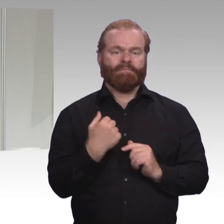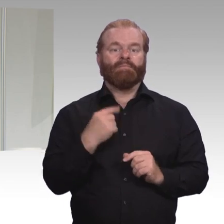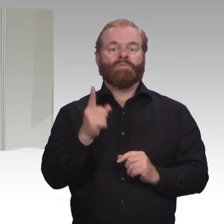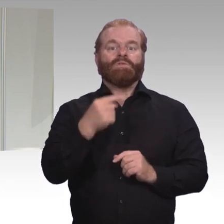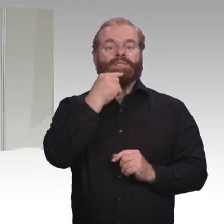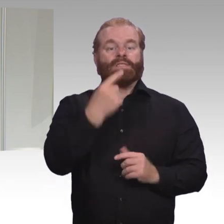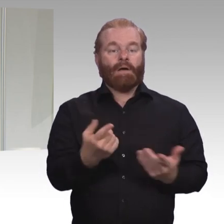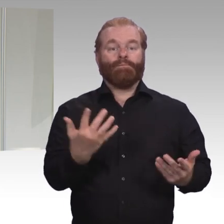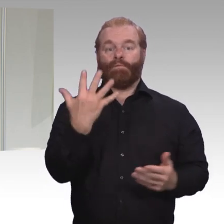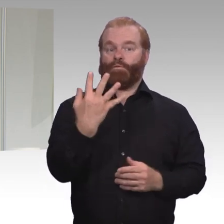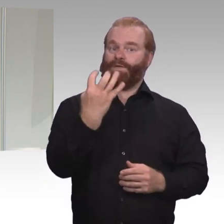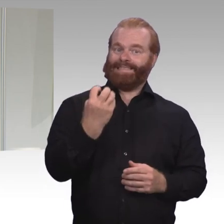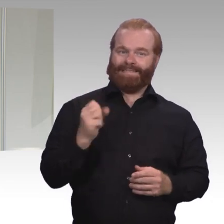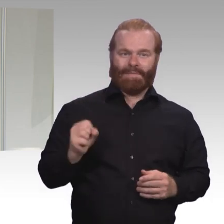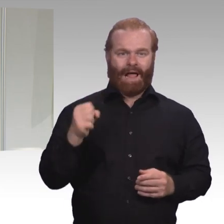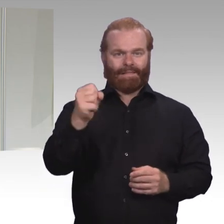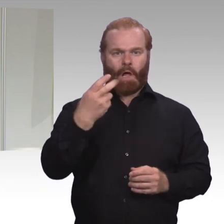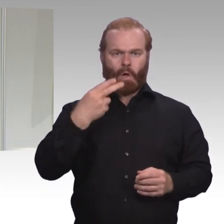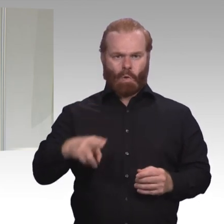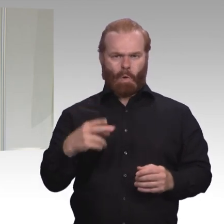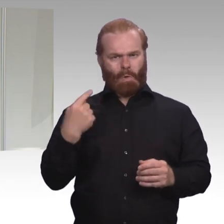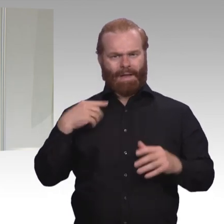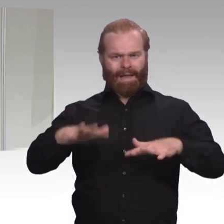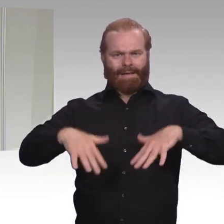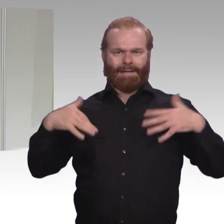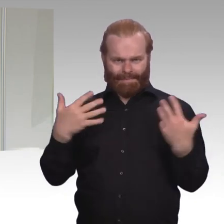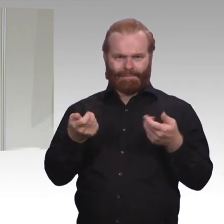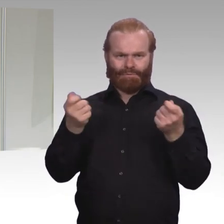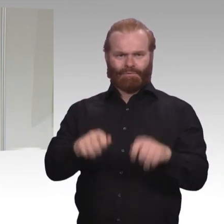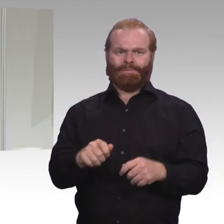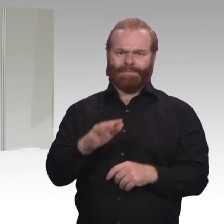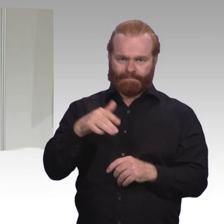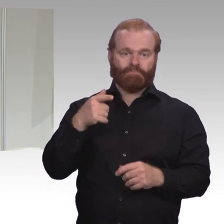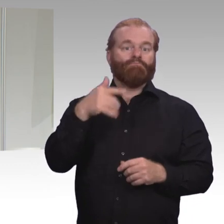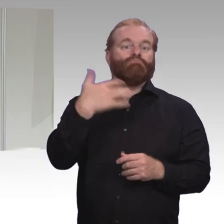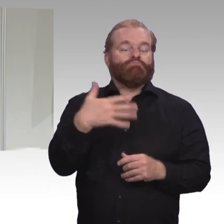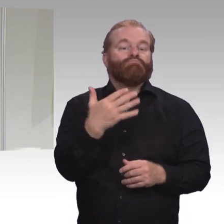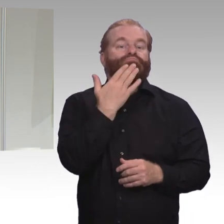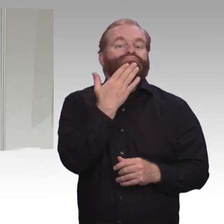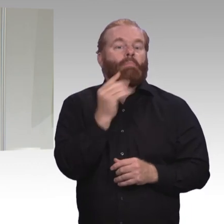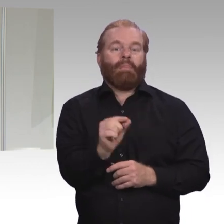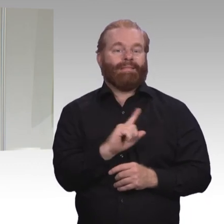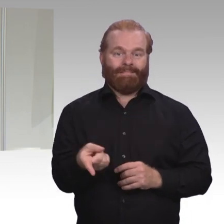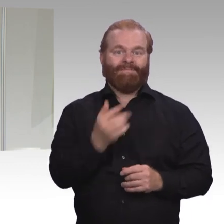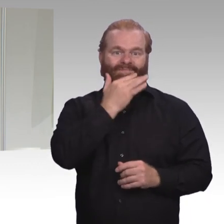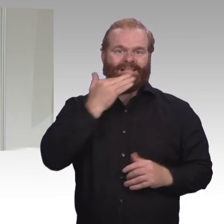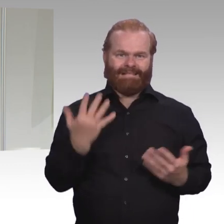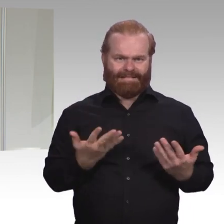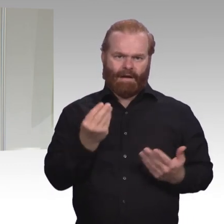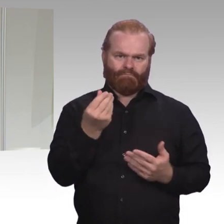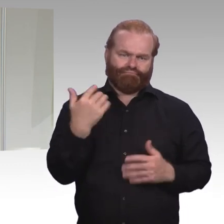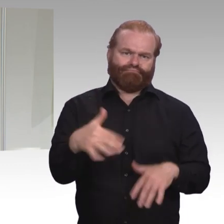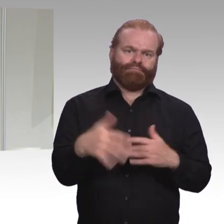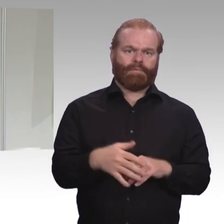Ressort, zur Verfügung gestellt worden. Und deswegen wäre mein Ratschlag, mein bescheidener Ratschlag zumindest an Sie gewesen,